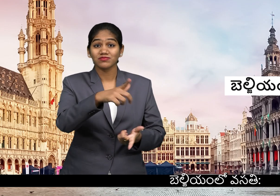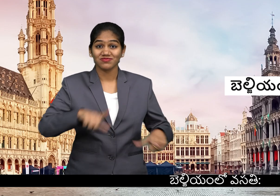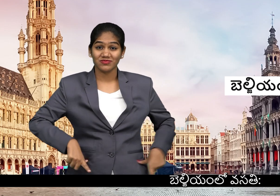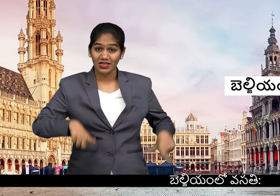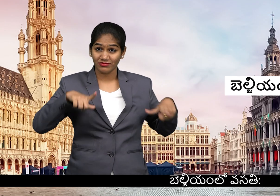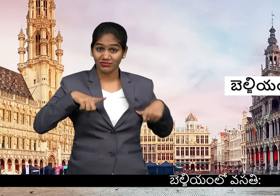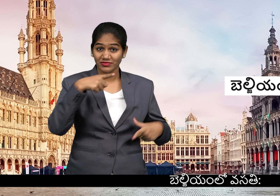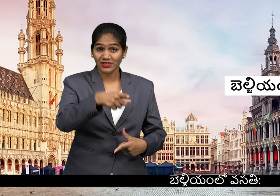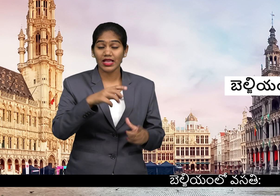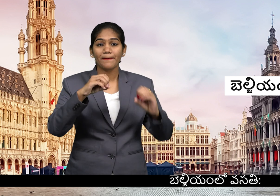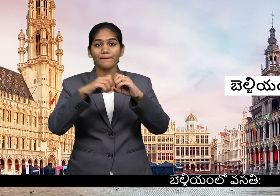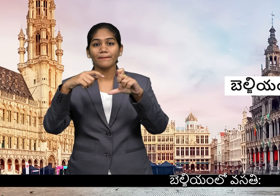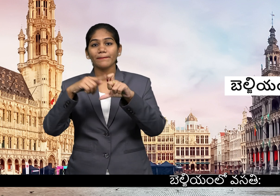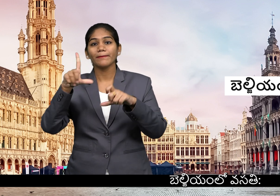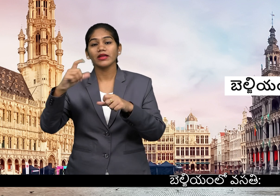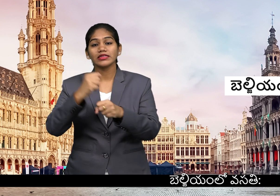బెల్జియంలో వసతి.